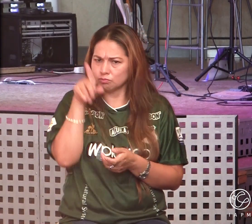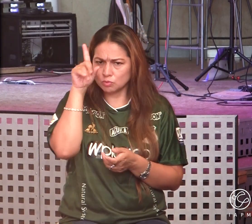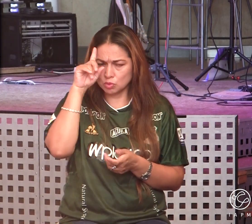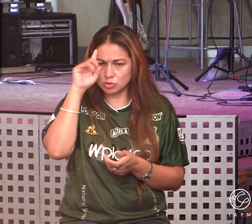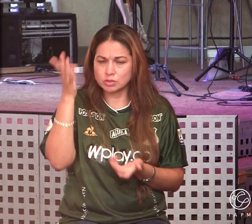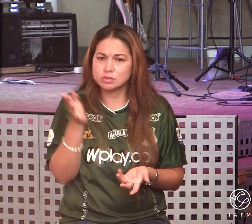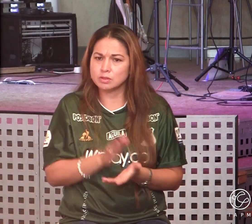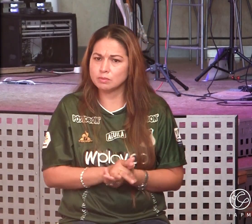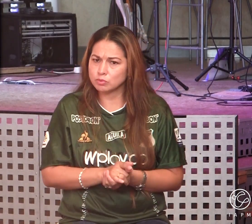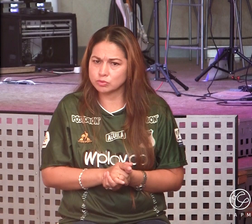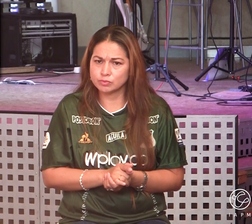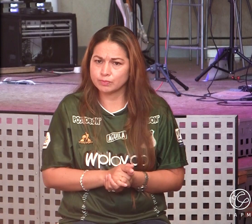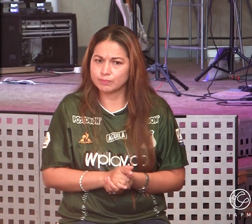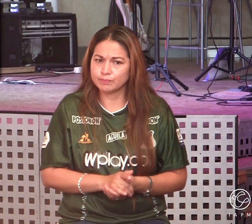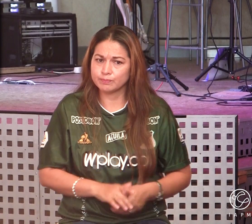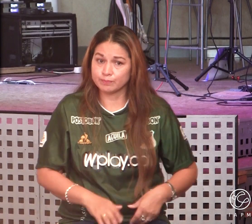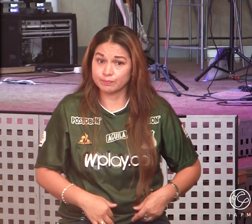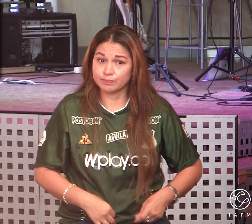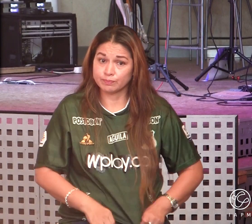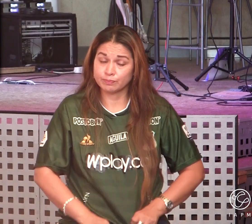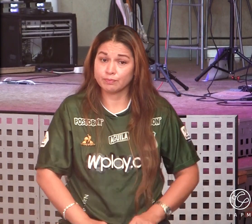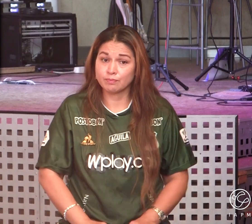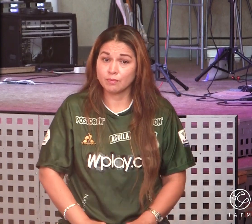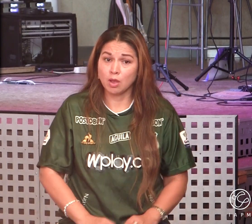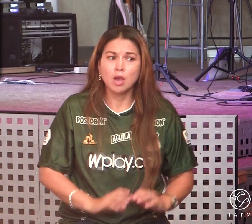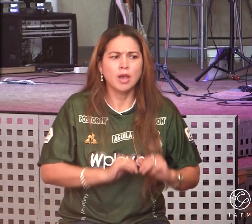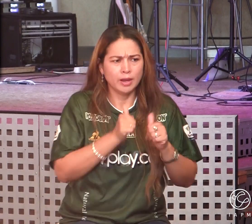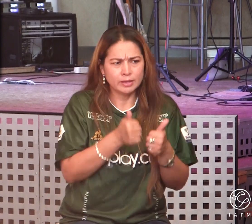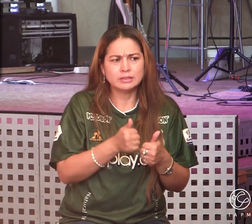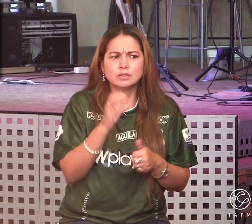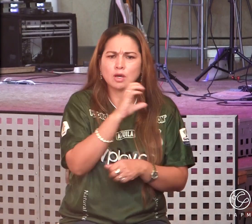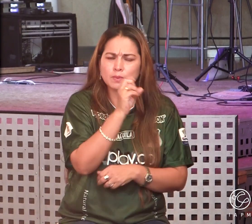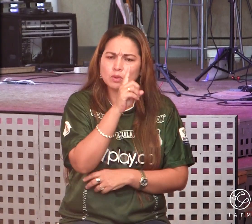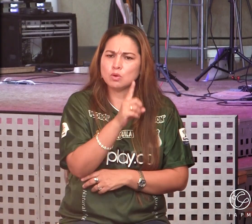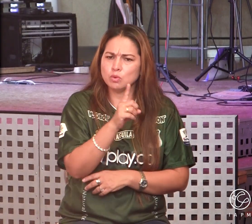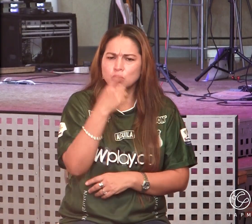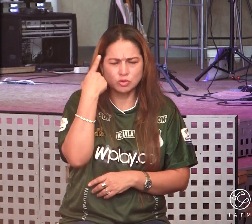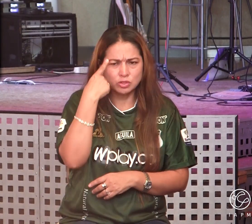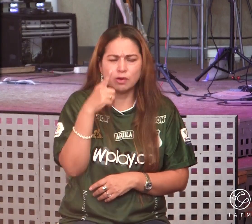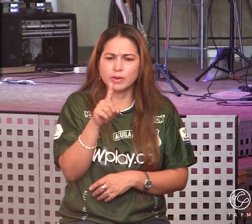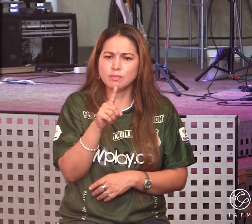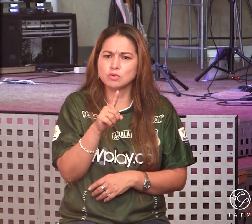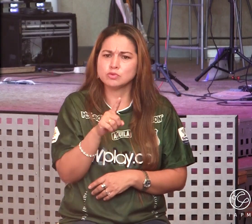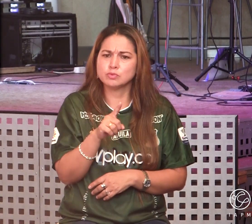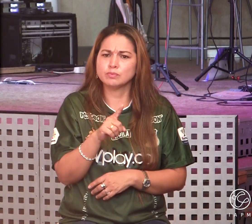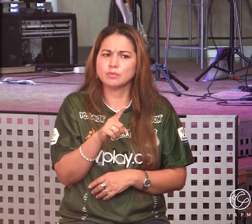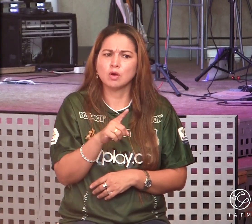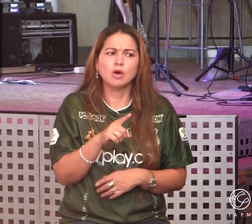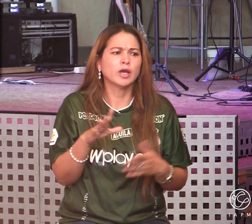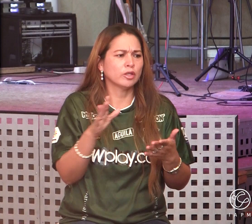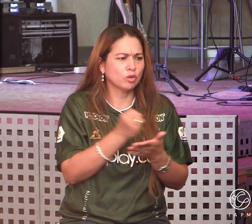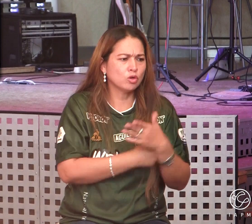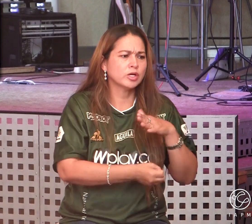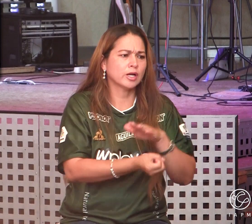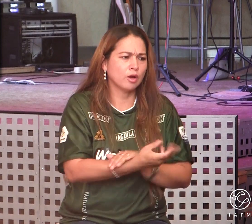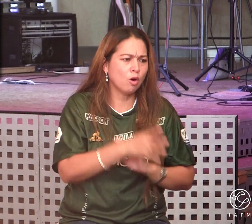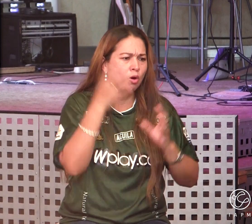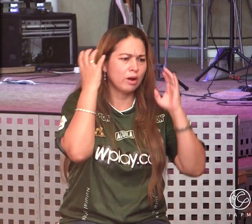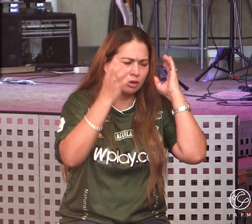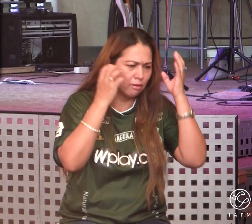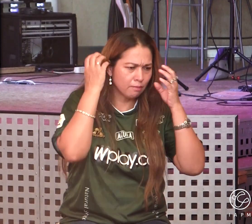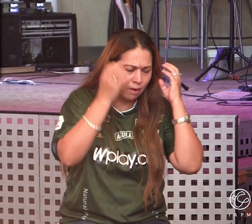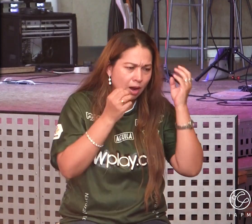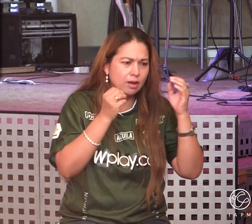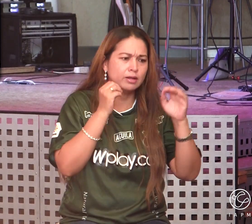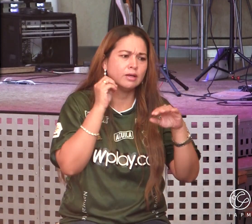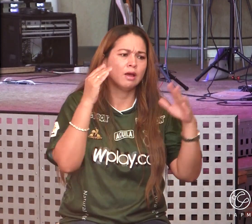capítulo 1 se ha ocupado de decirnos qué pasó el primer día, el segundo, el tercero. Pero el segundo capítulo como que retoma las cosas,